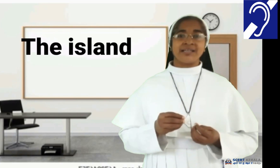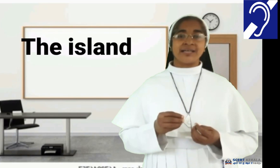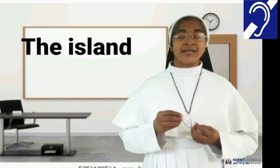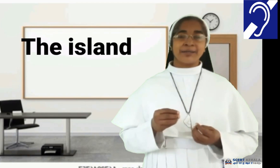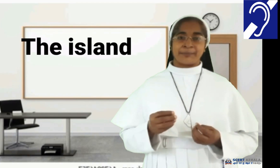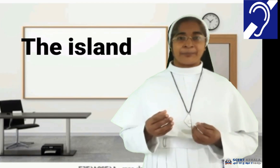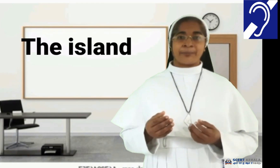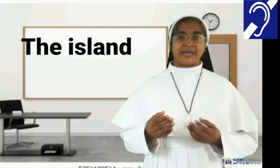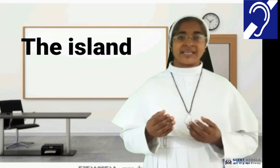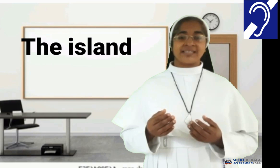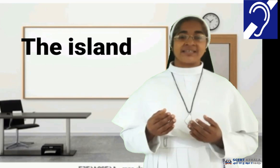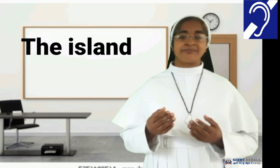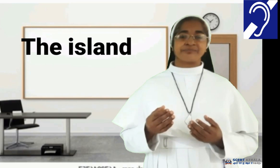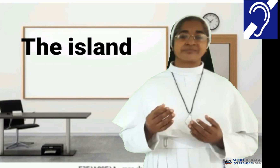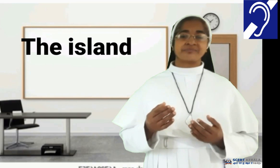ഇന്ന് പഠിക്കുന്നത്.